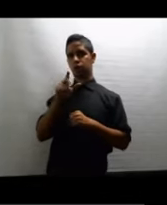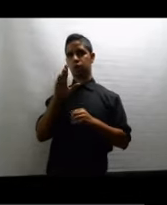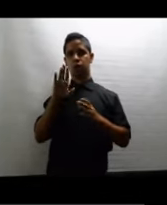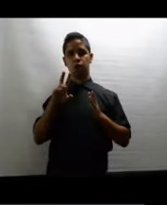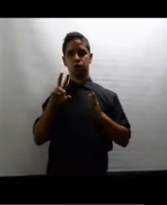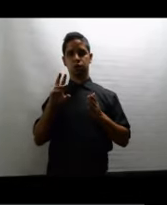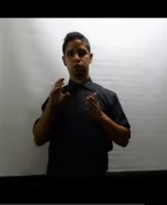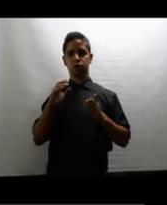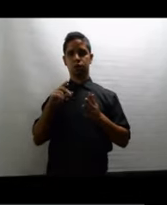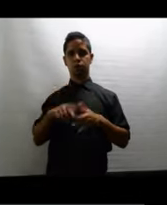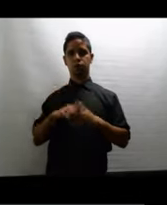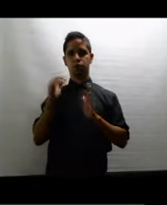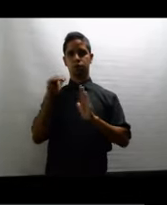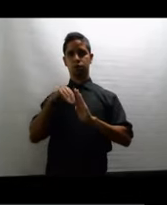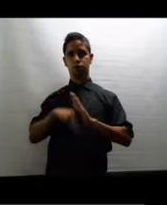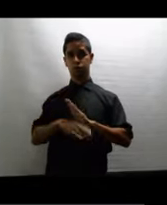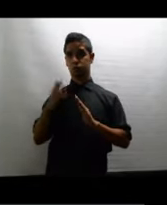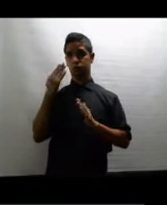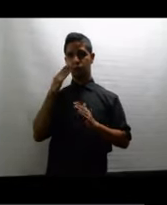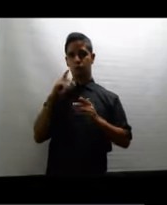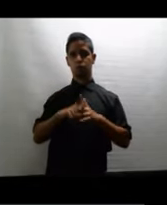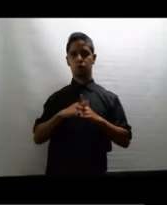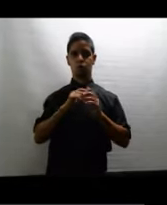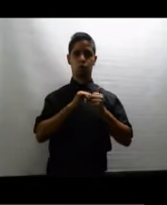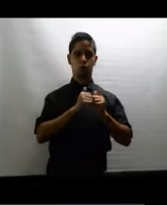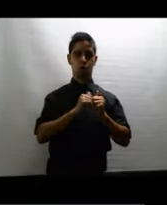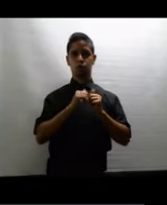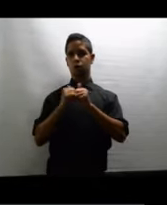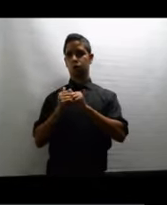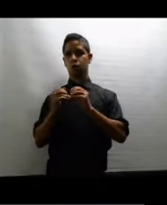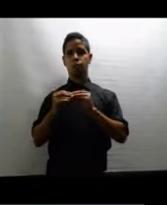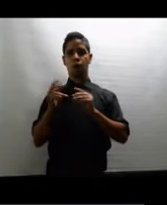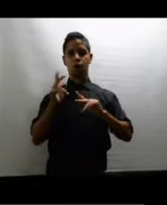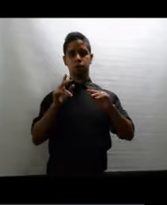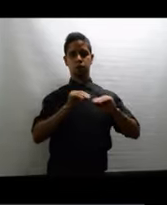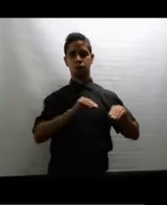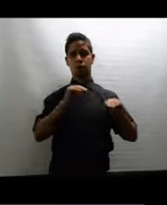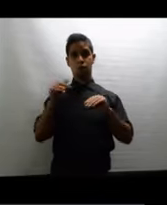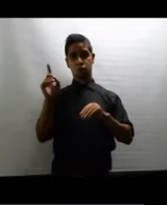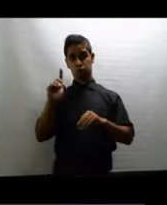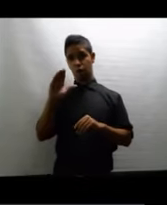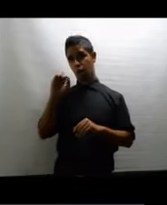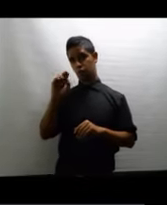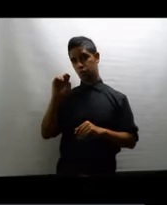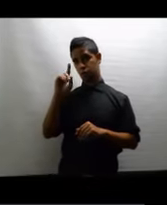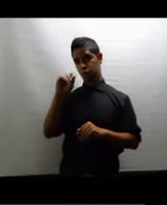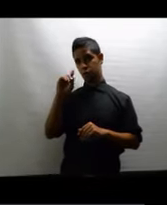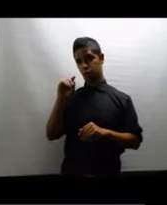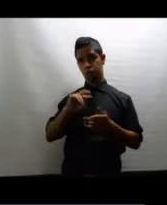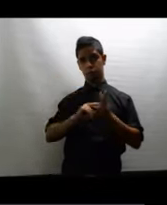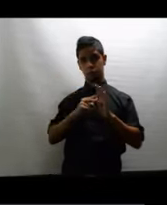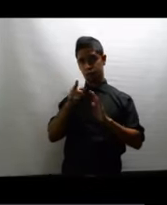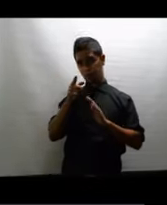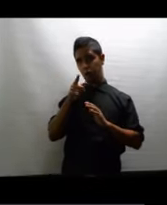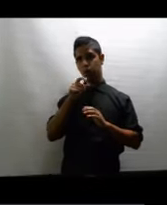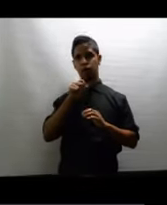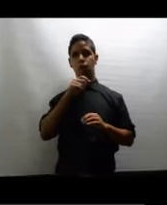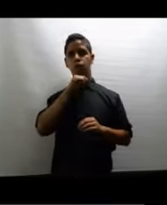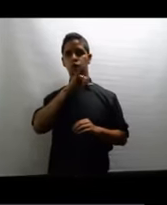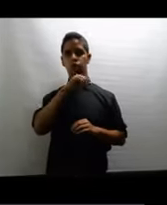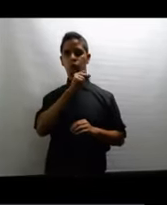Claro. Entonces la competencia, entonces la gente se mudaba más a condado. Y el viejo San Juan comenzó como